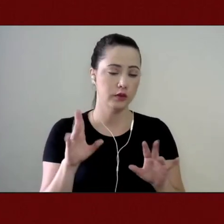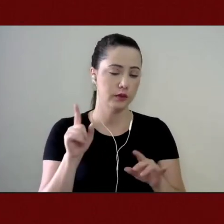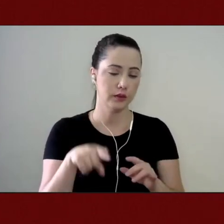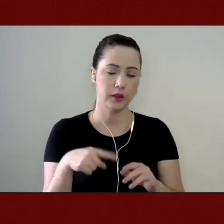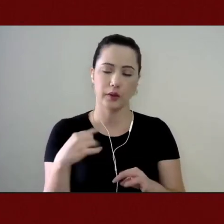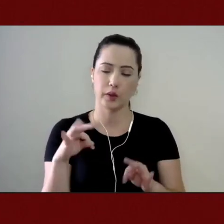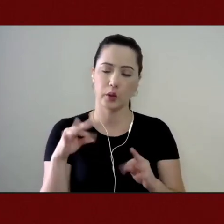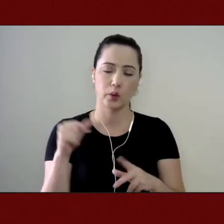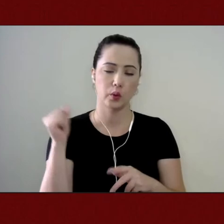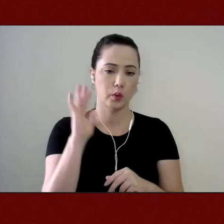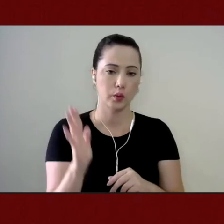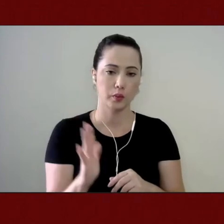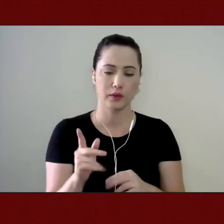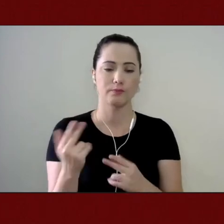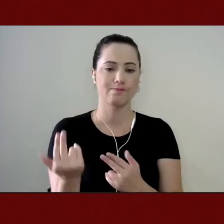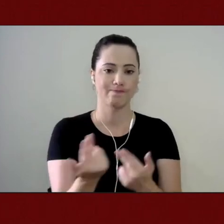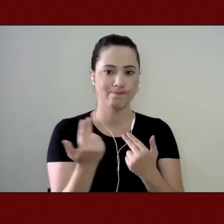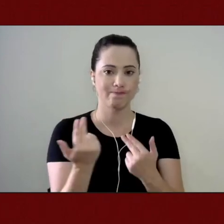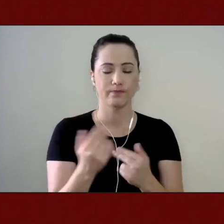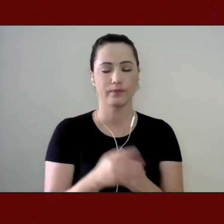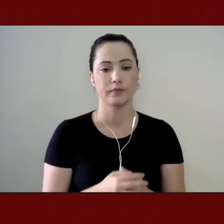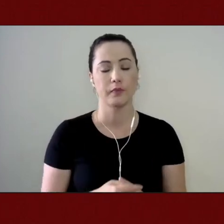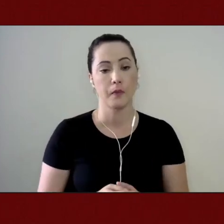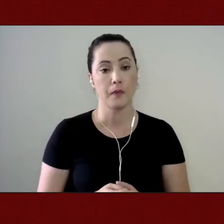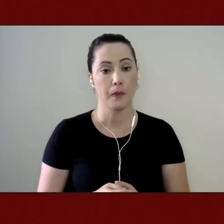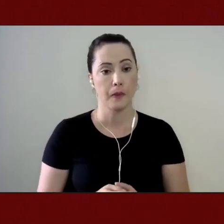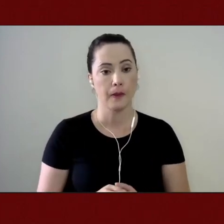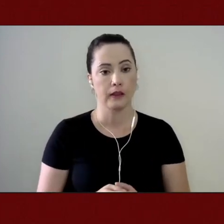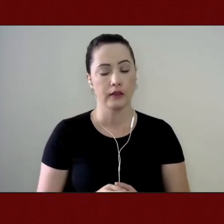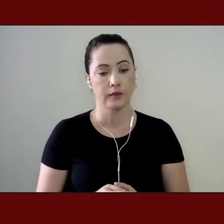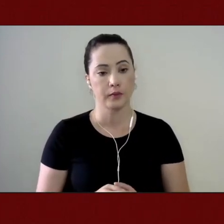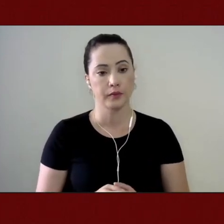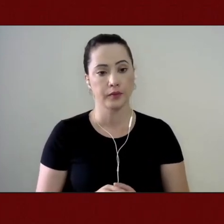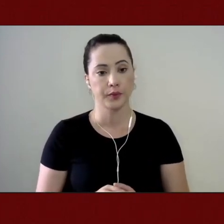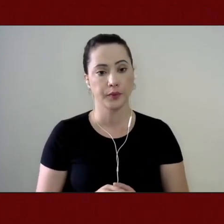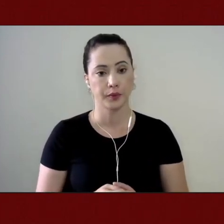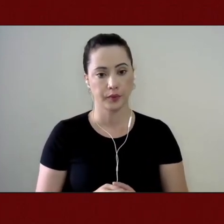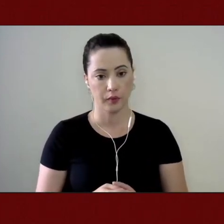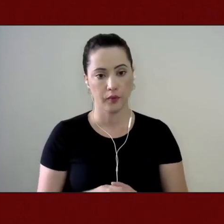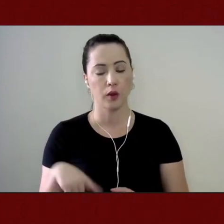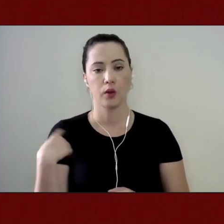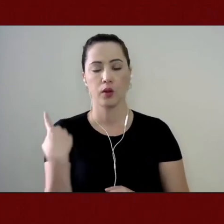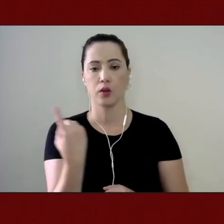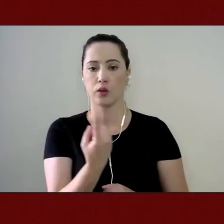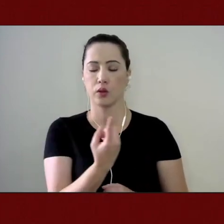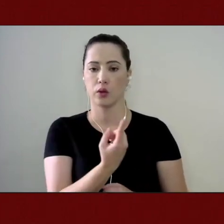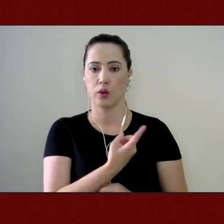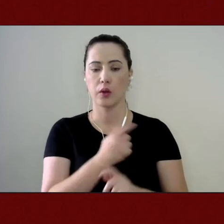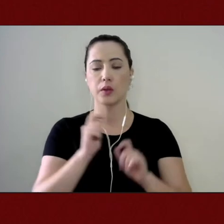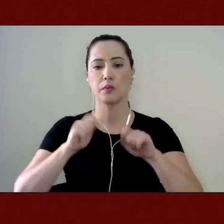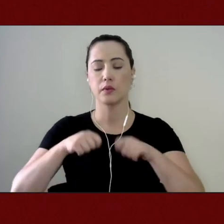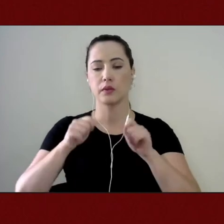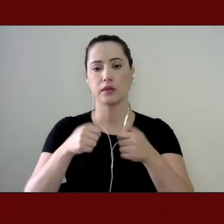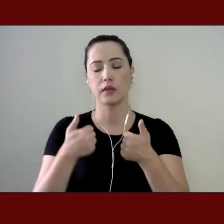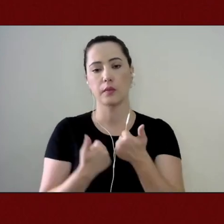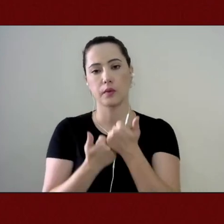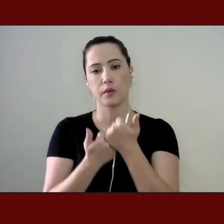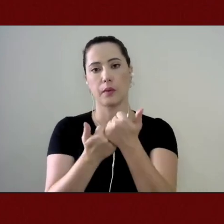brasileiro e domina até hoje. É, uma das coisas que acho que nós poderíamos ter contribuído mais